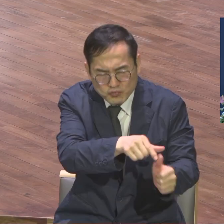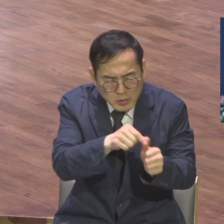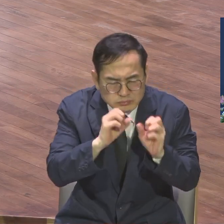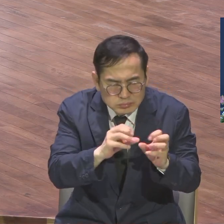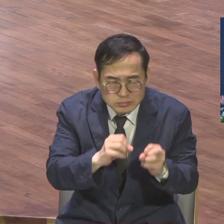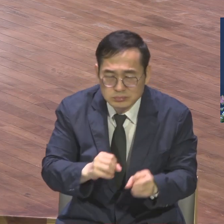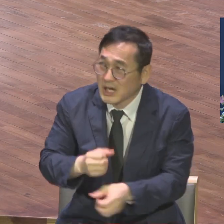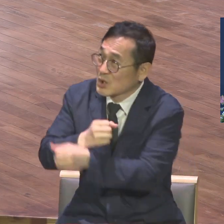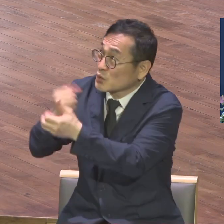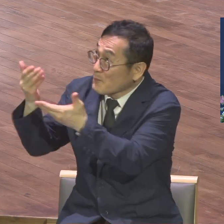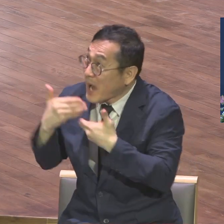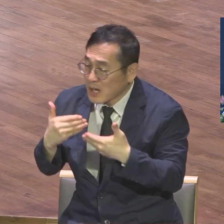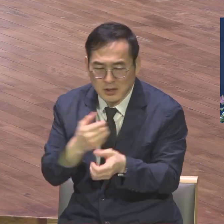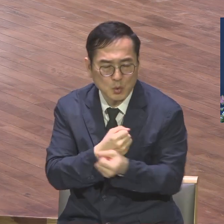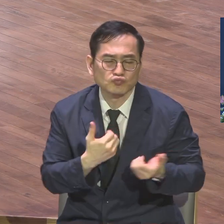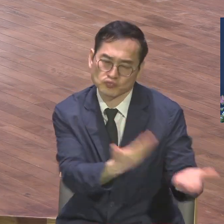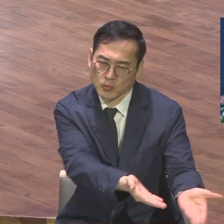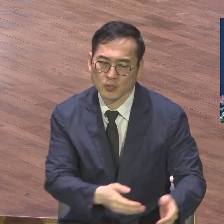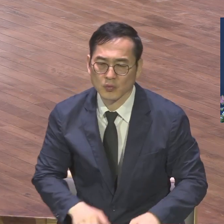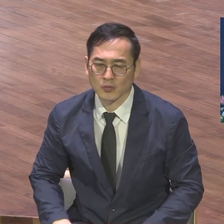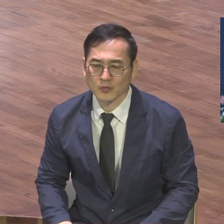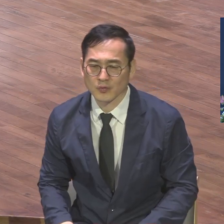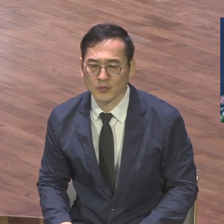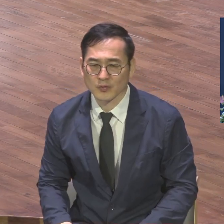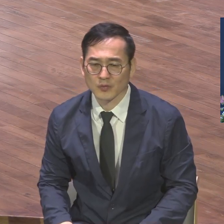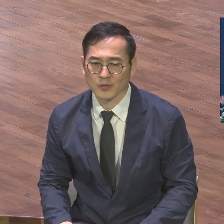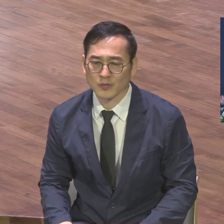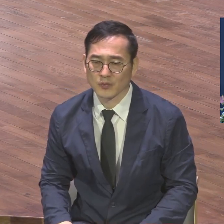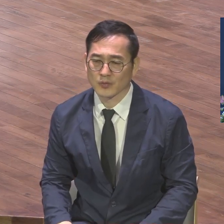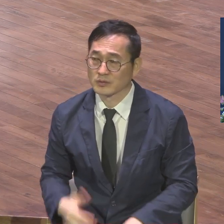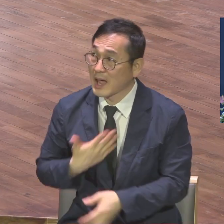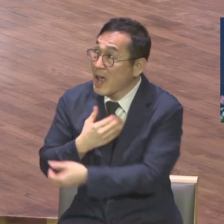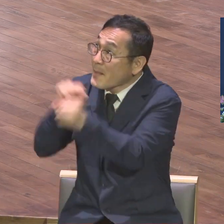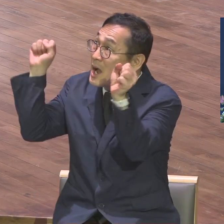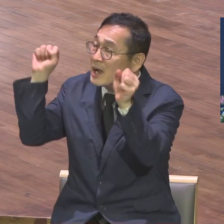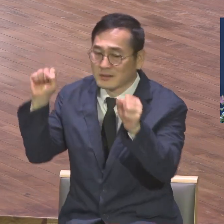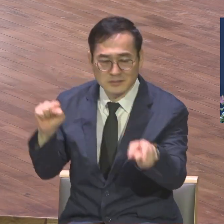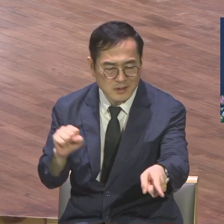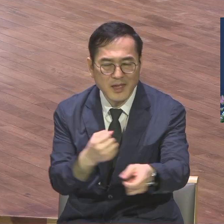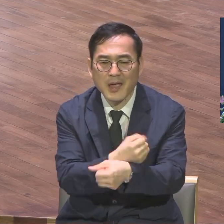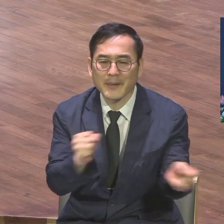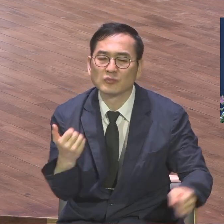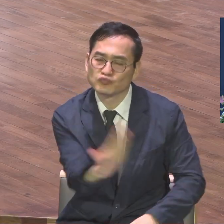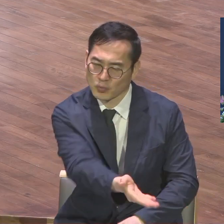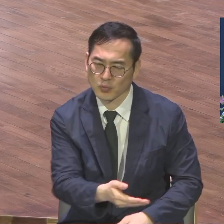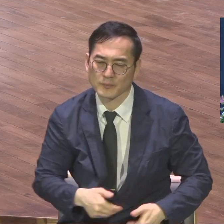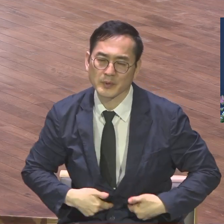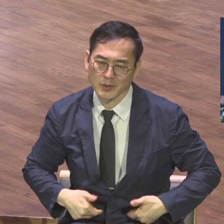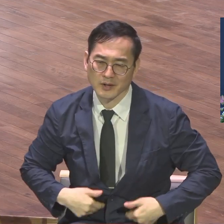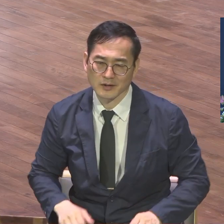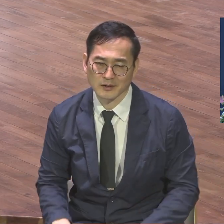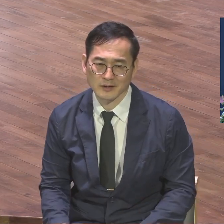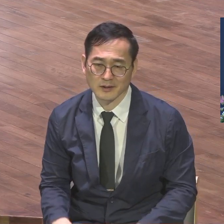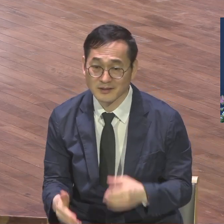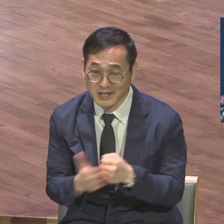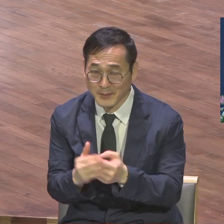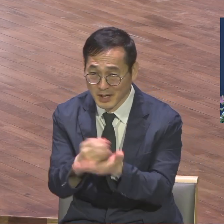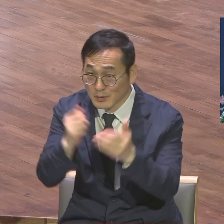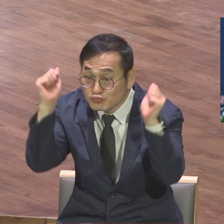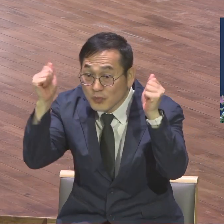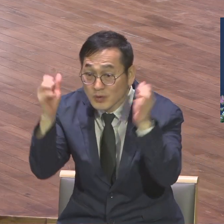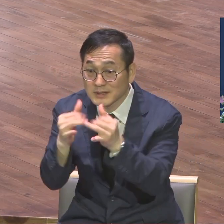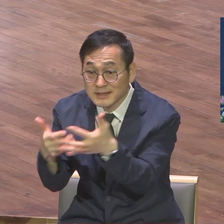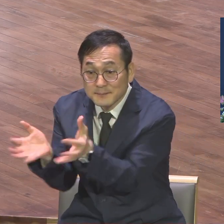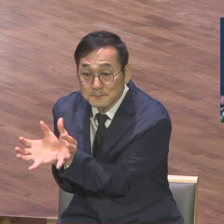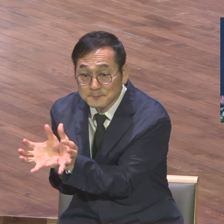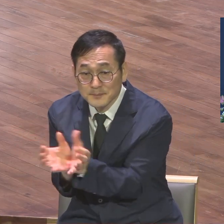형제도 용서받아야지요. 내가 해방되었으니 그 형제도 해방돼야지요. 그래서 심지어 우리 무속팀들은요 매주